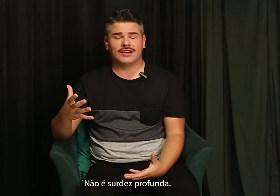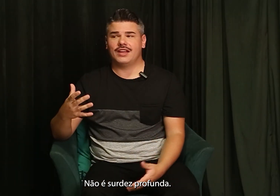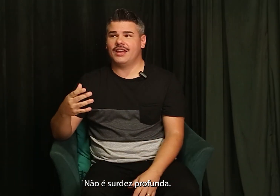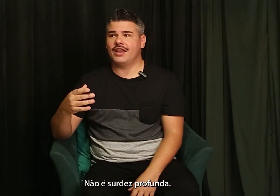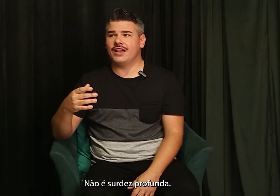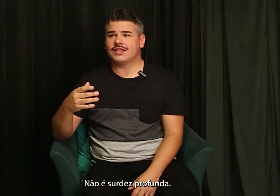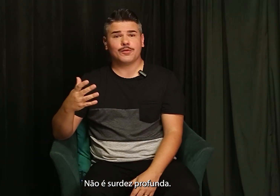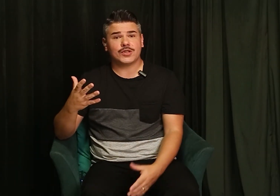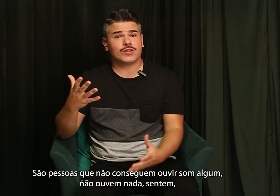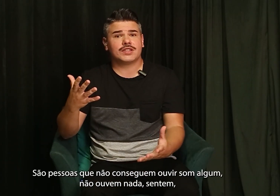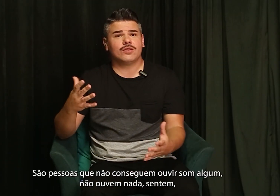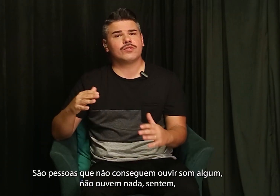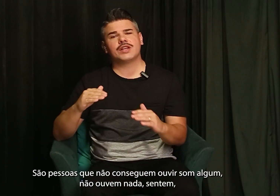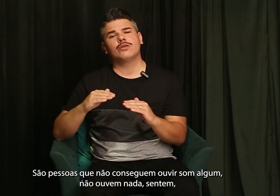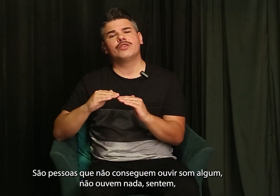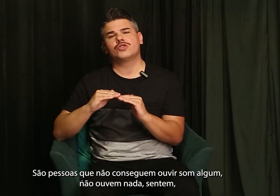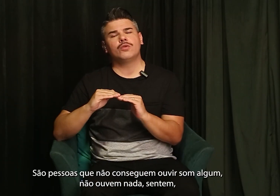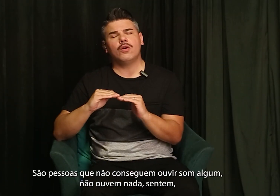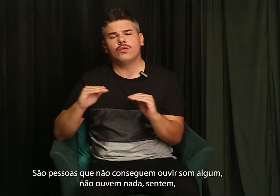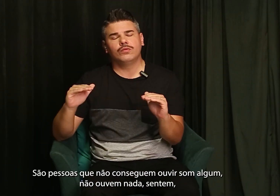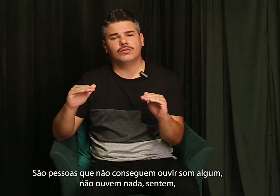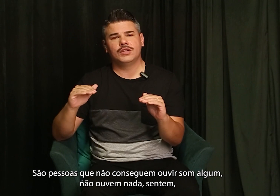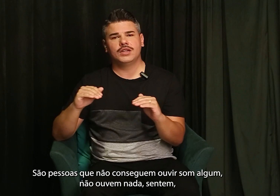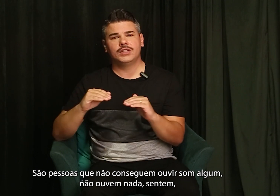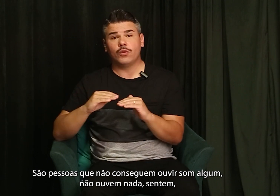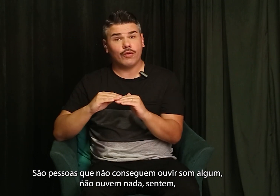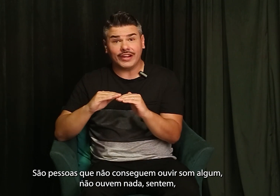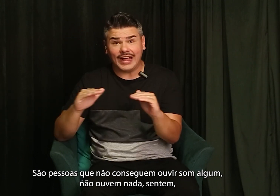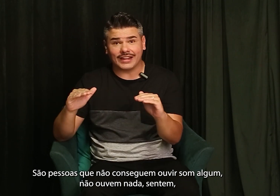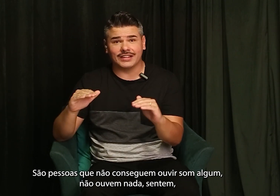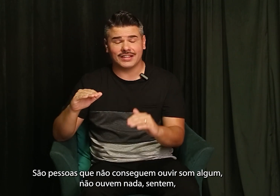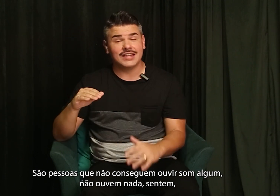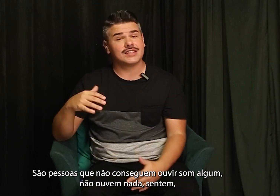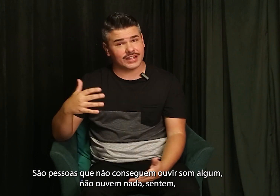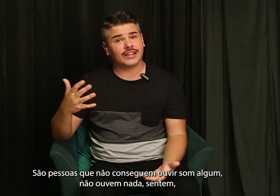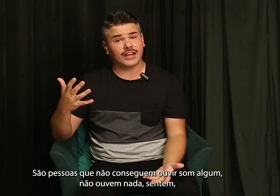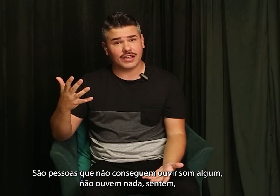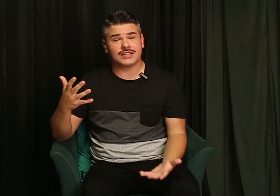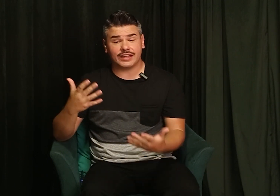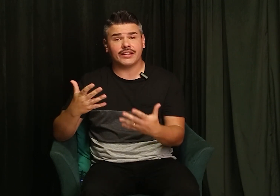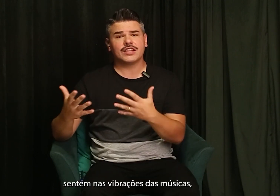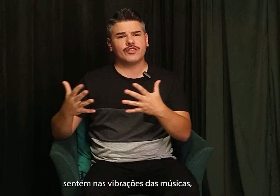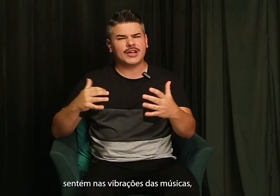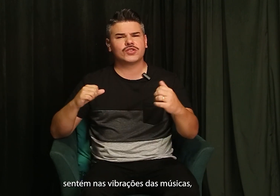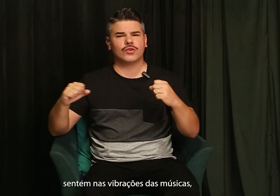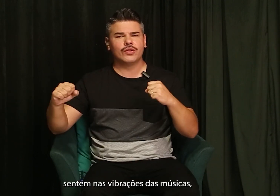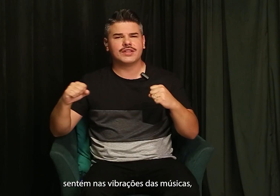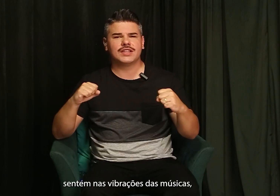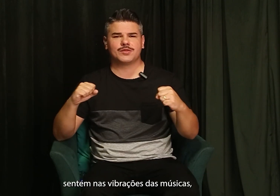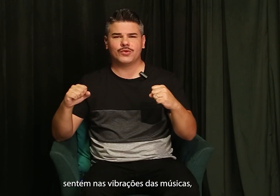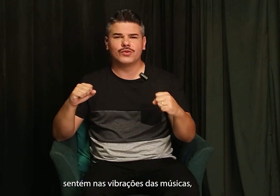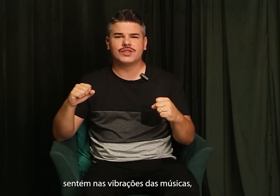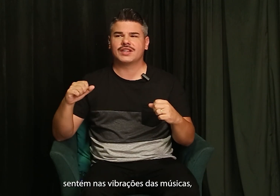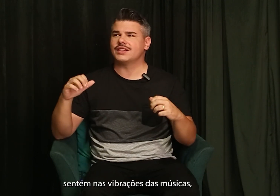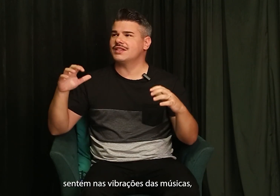profunda são pessoas que não conseguem ouvir som algum, não ouvem nada, sentem as vibrações das